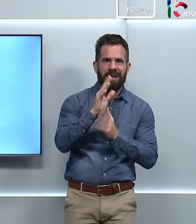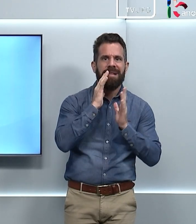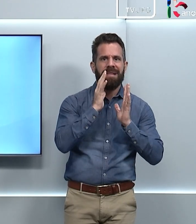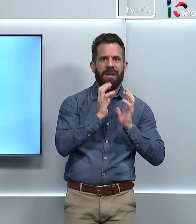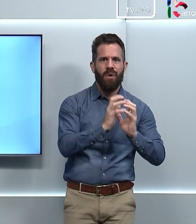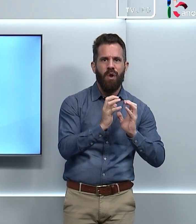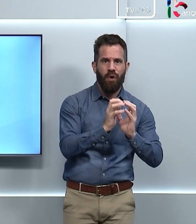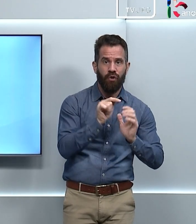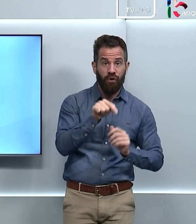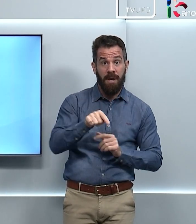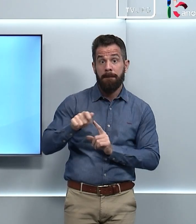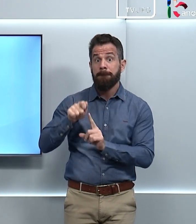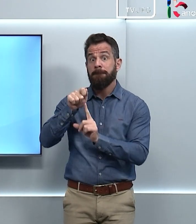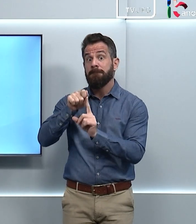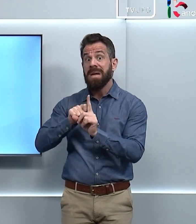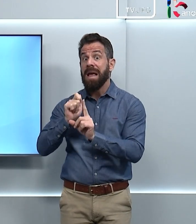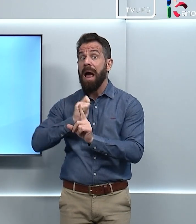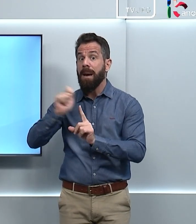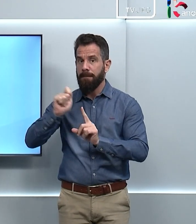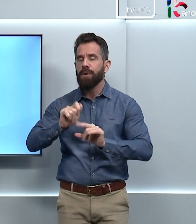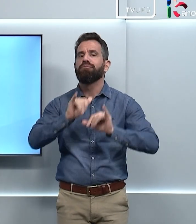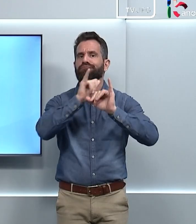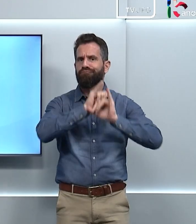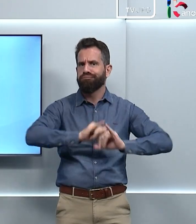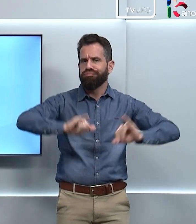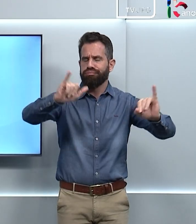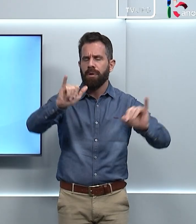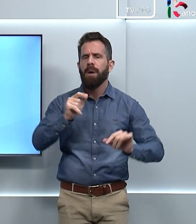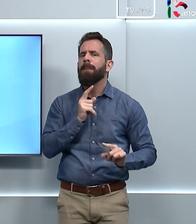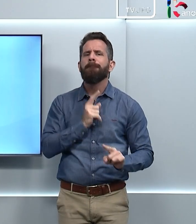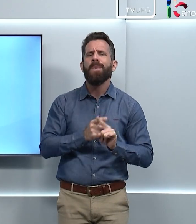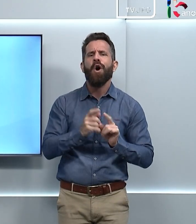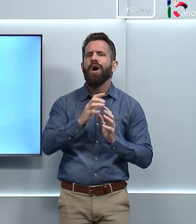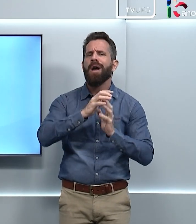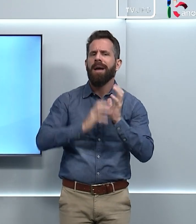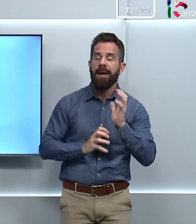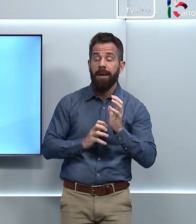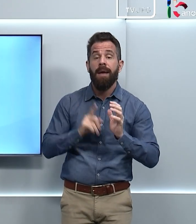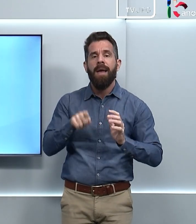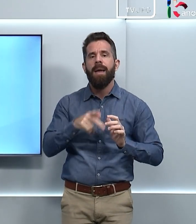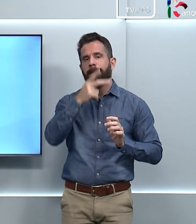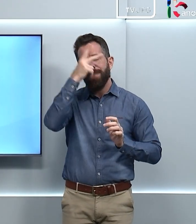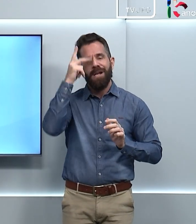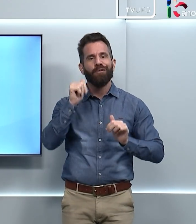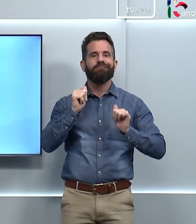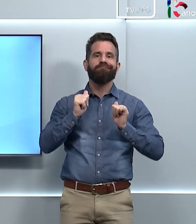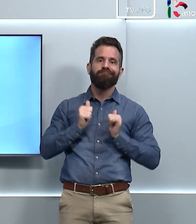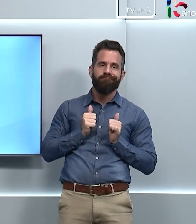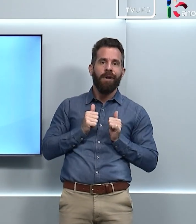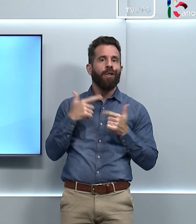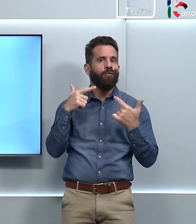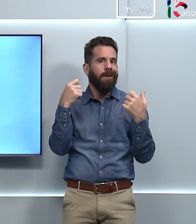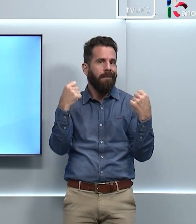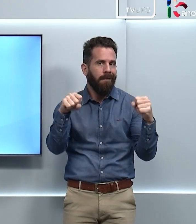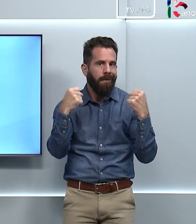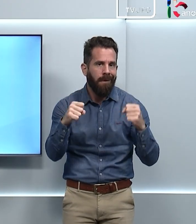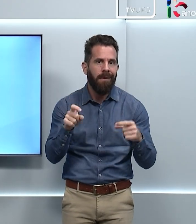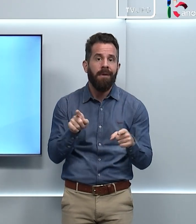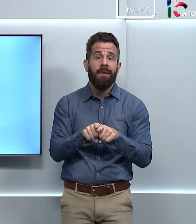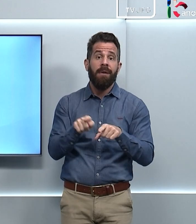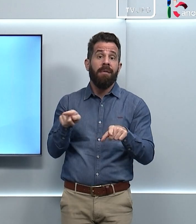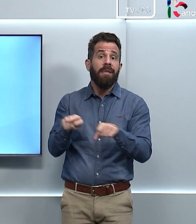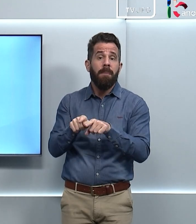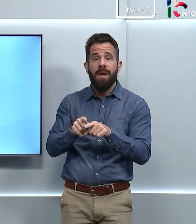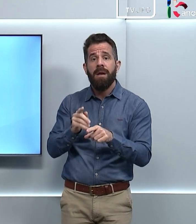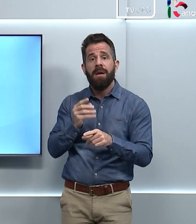de risco para a ocorrência do AVC estão o sedentarismo, os hábitos de vida pouco saudáveis e também as